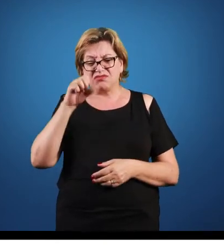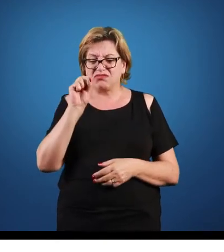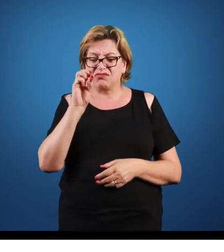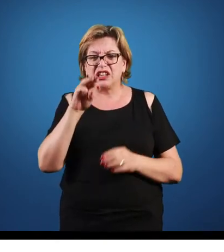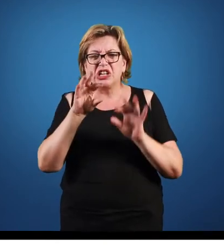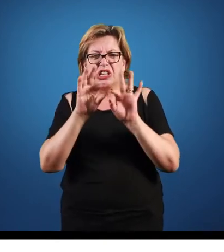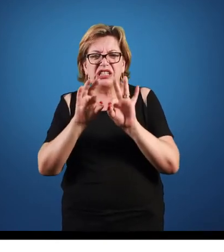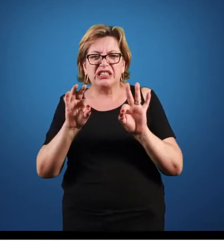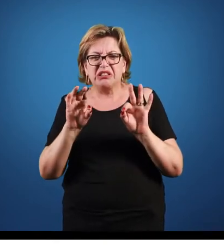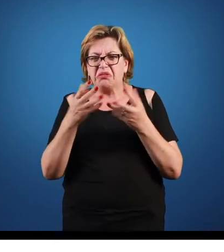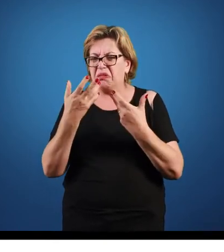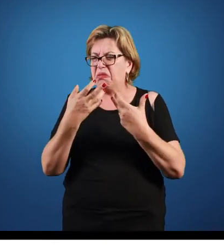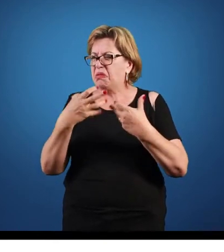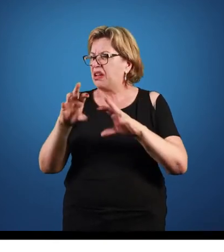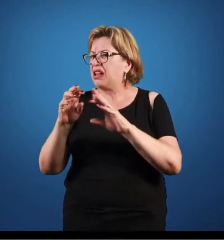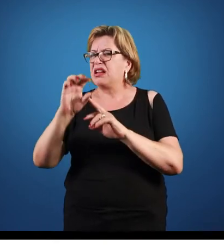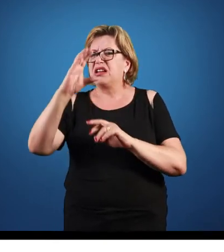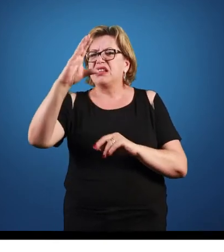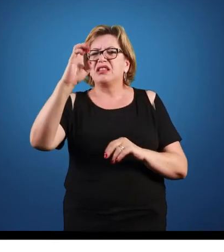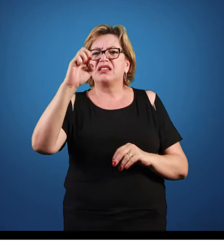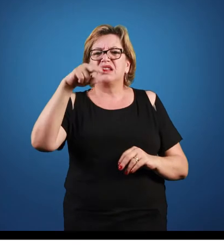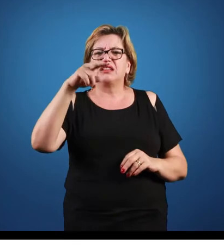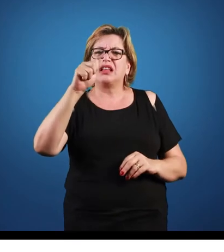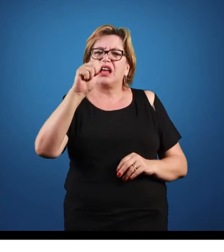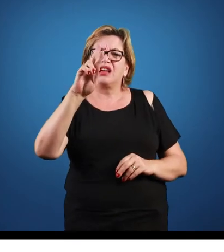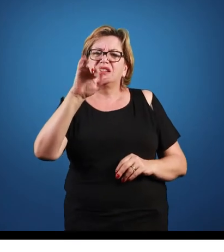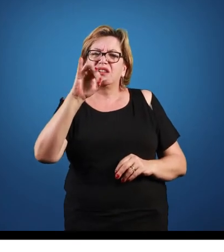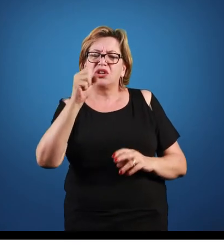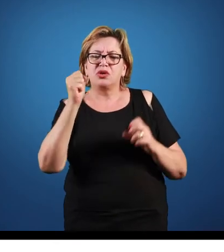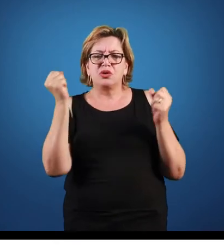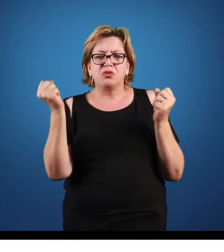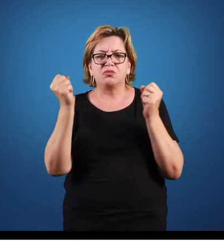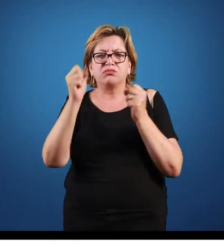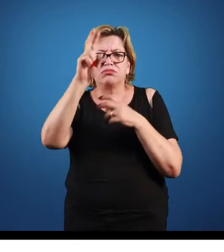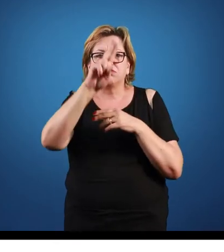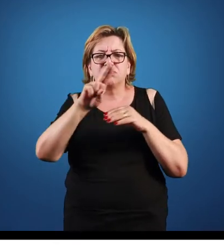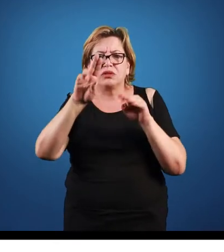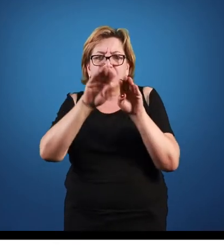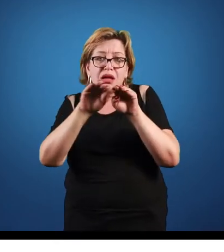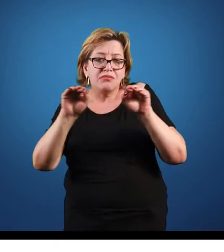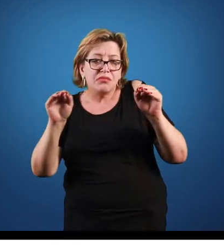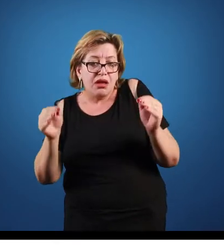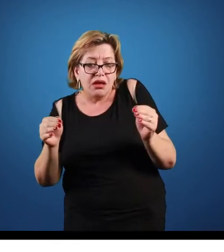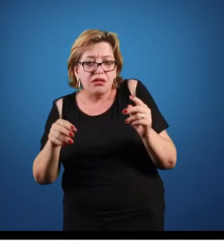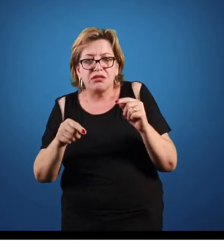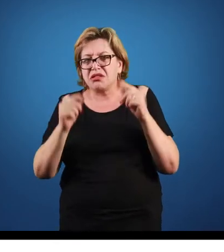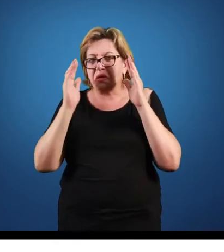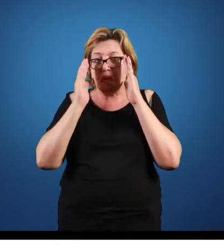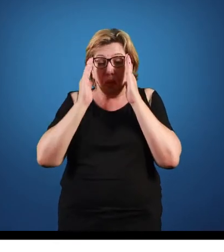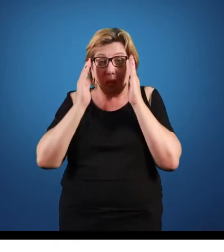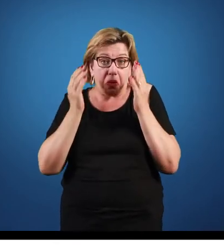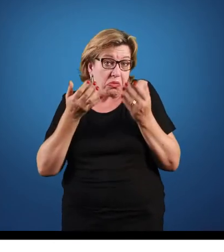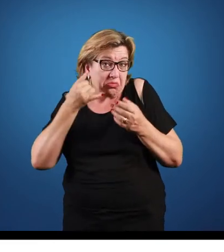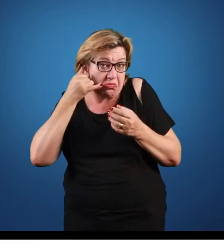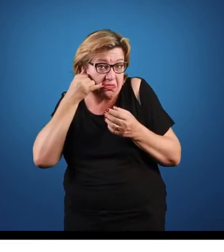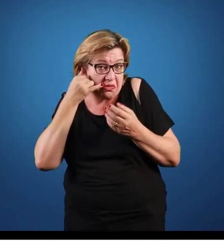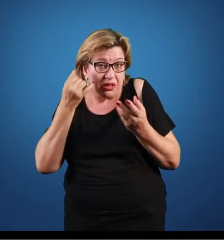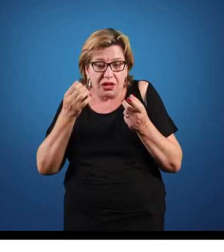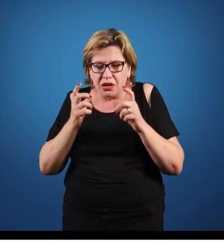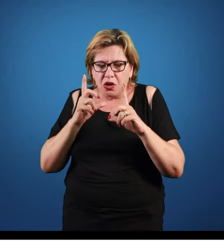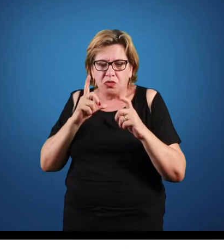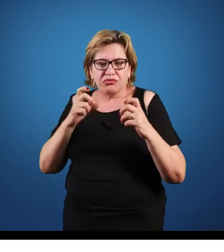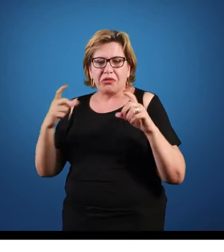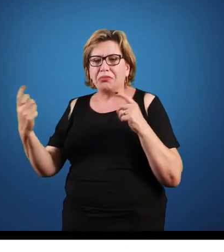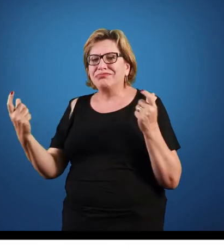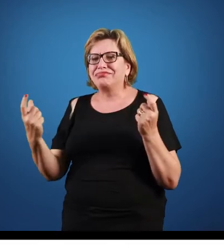preocupar muito com um cenário com essas coisas de repente pode usar o mesmo cenário e os objetos simples como eu falei é um óculos e um em um celular por exemplo que se